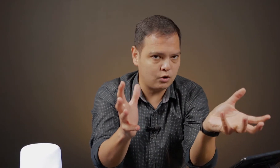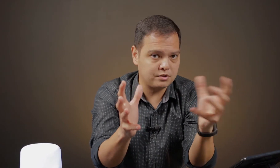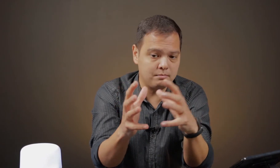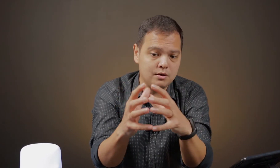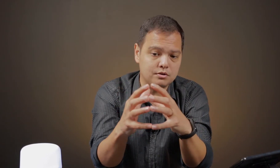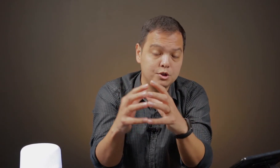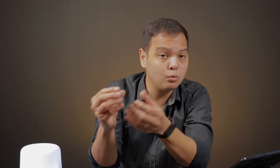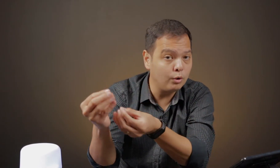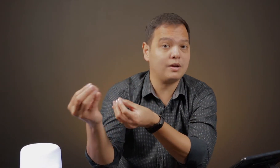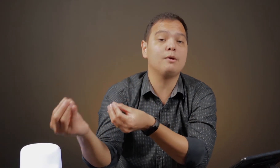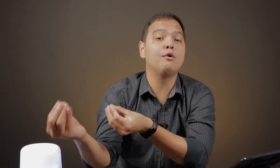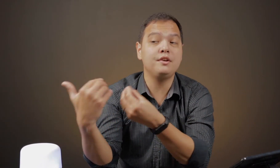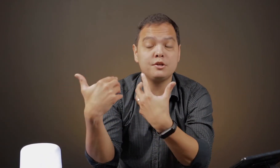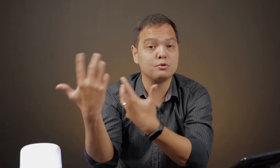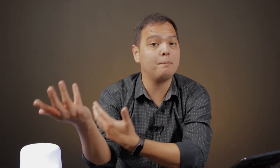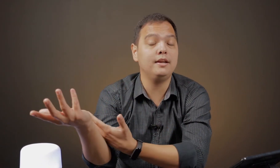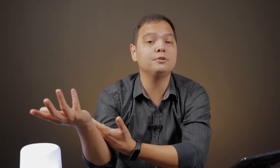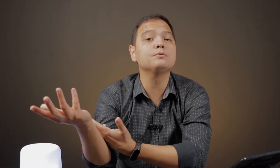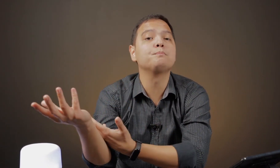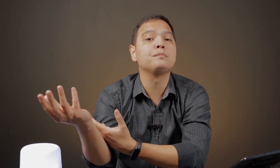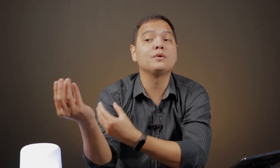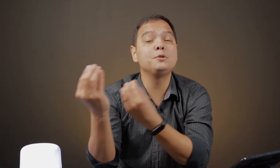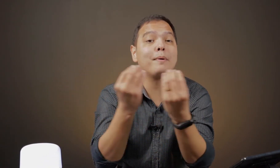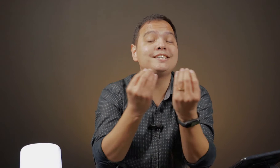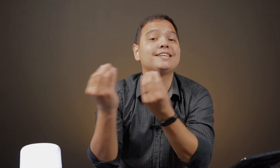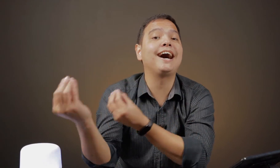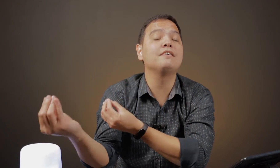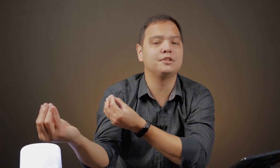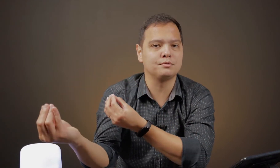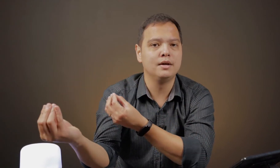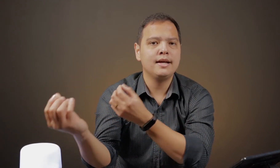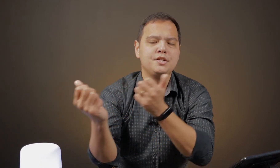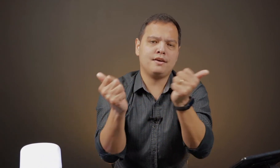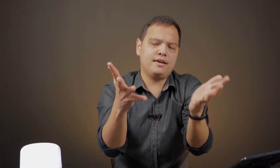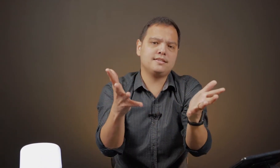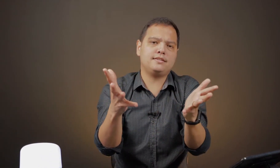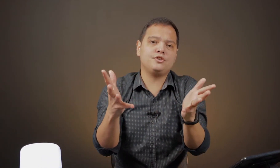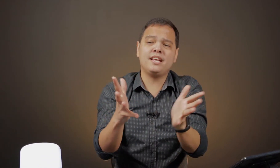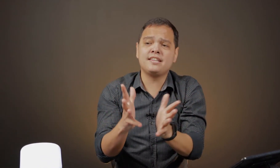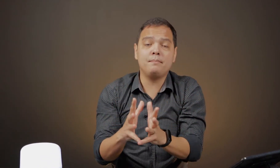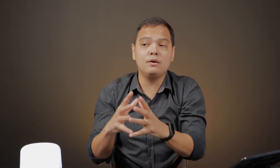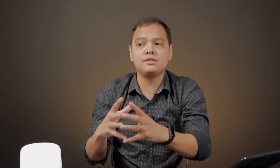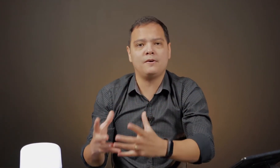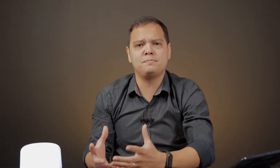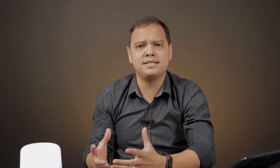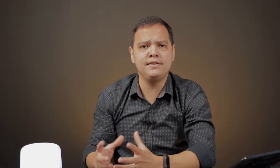meus amigos, eu tinha um outro amigo ouvinte e a gente começou a aprender junto. Então a gente praticava junto. E tinha vezes que a gente nem sabia um sinal específico,